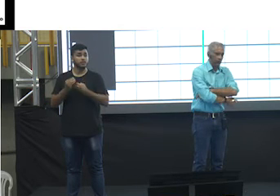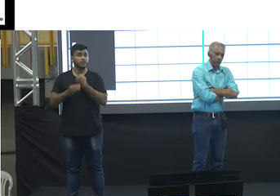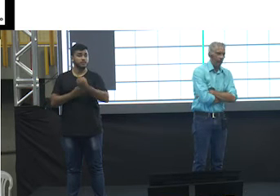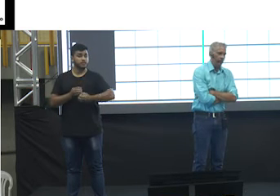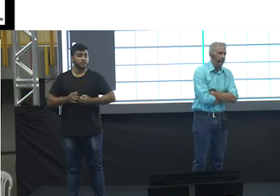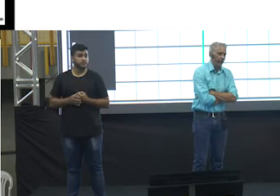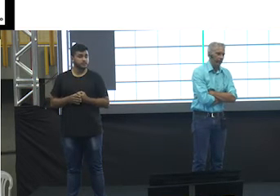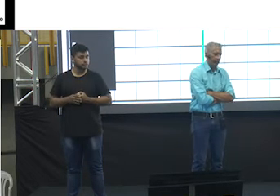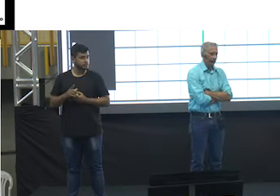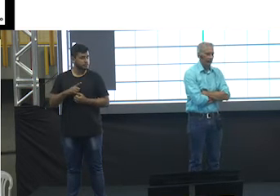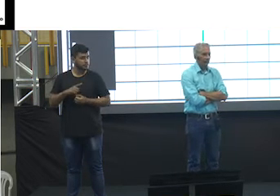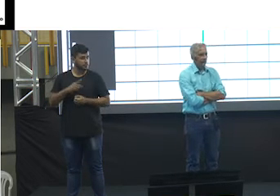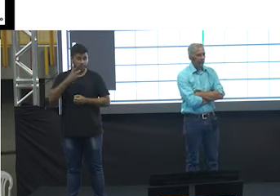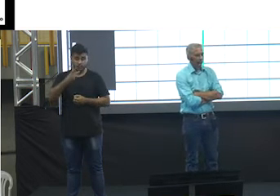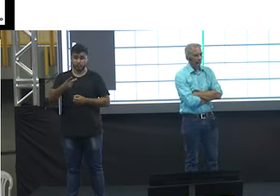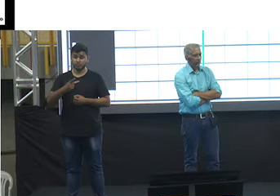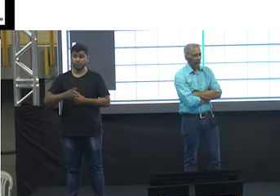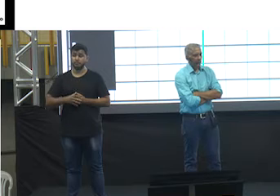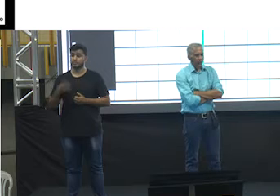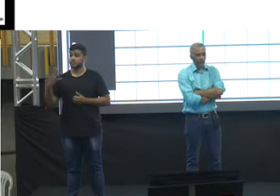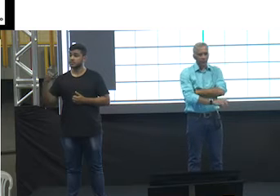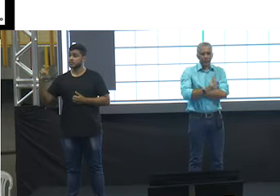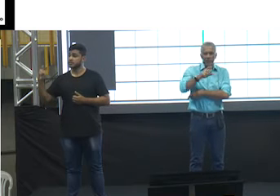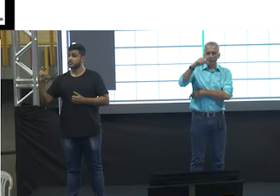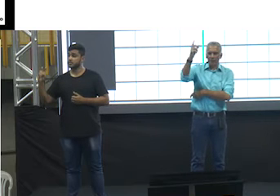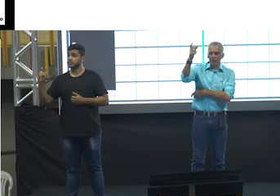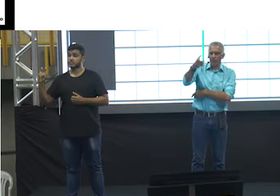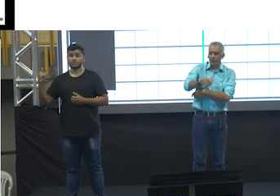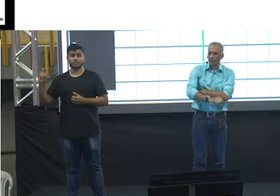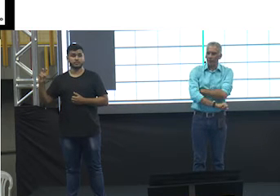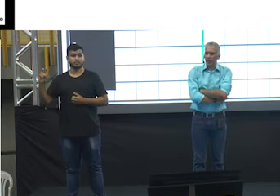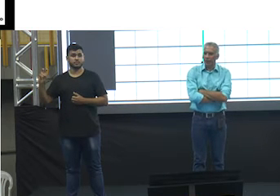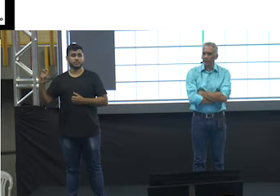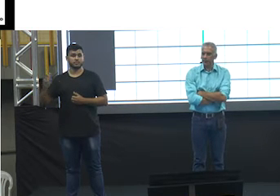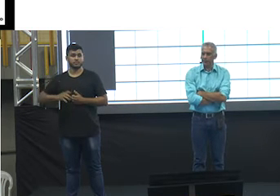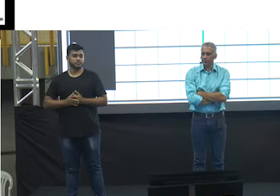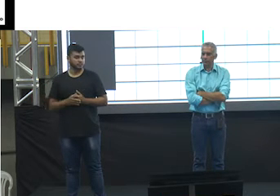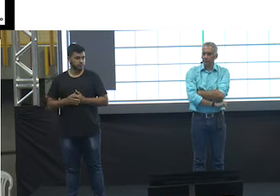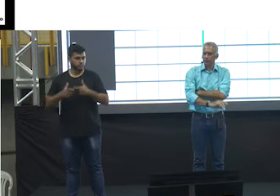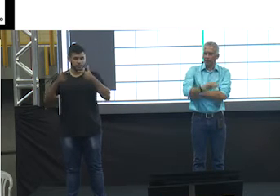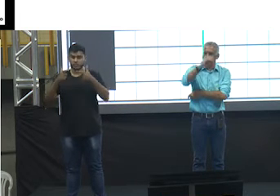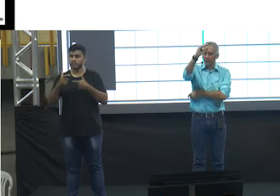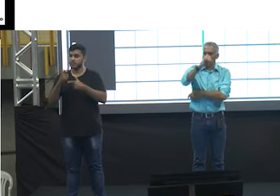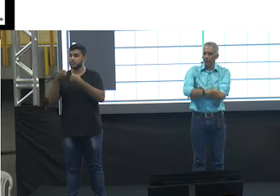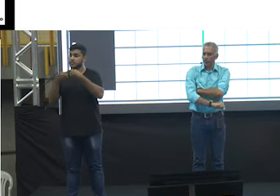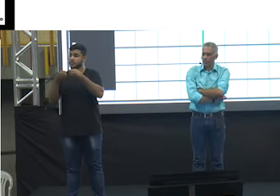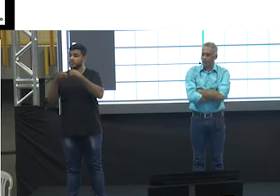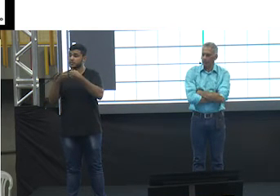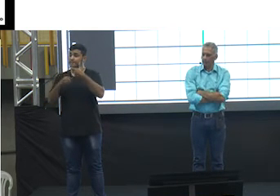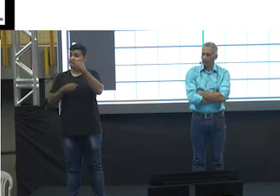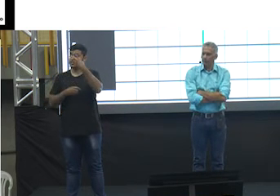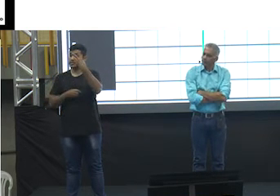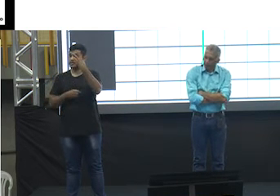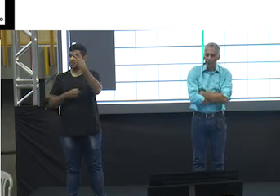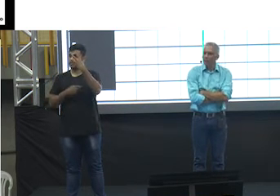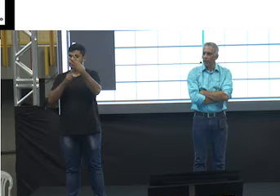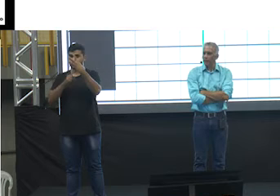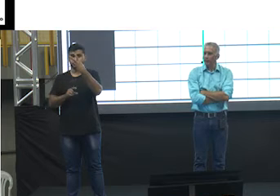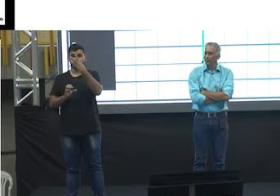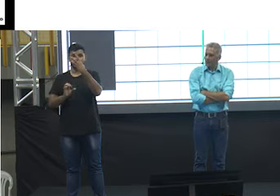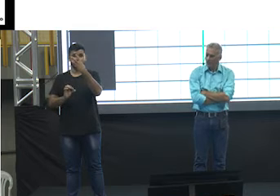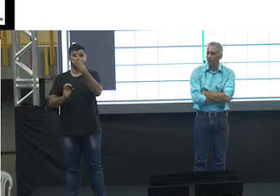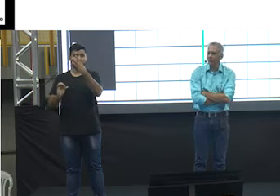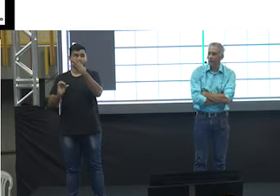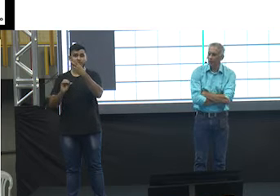Sim, professor, o senhor acabou de dizer. Que de 23 a 66 zona temperada norte.